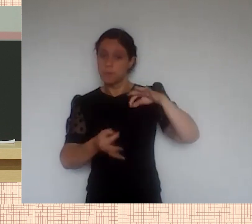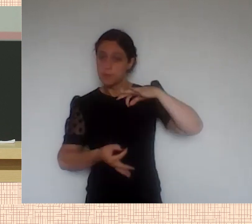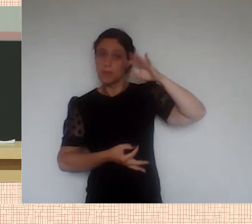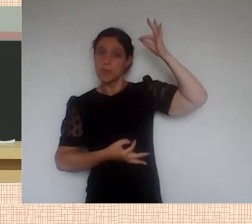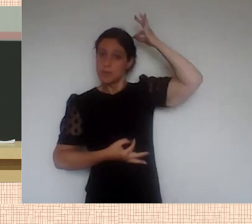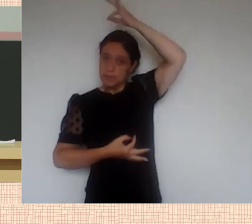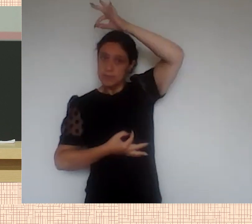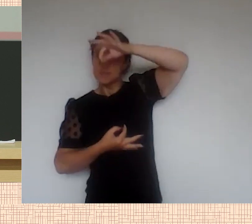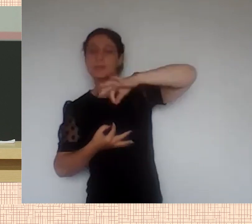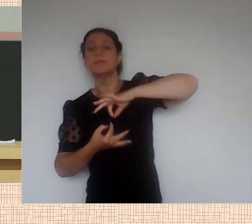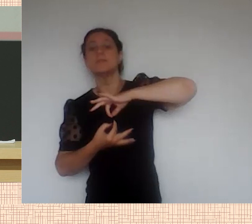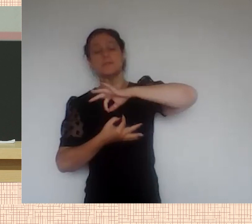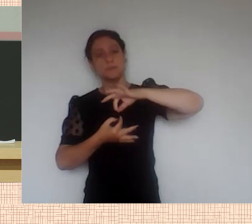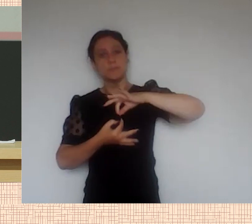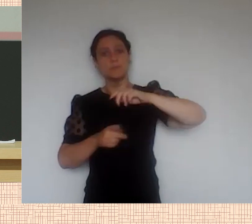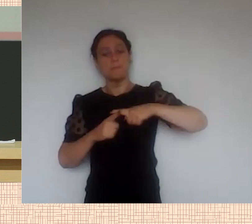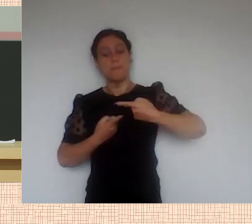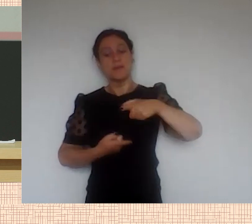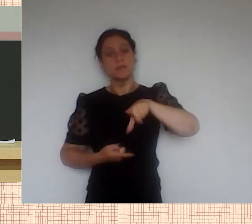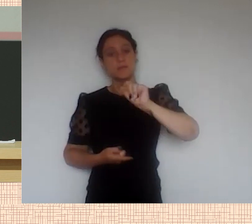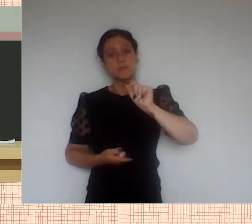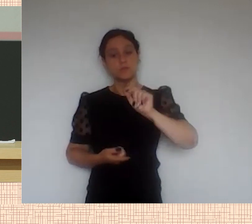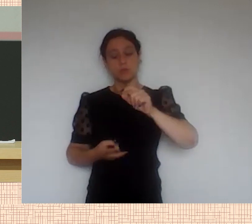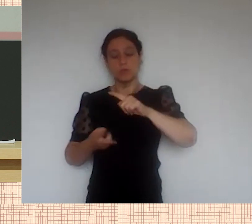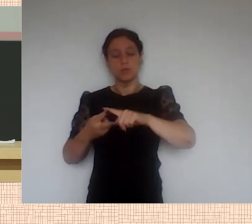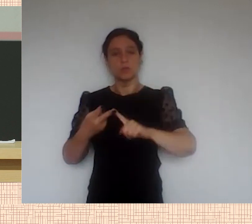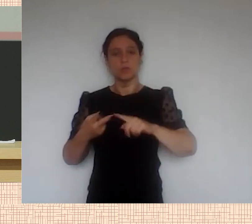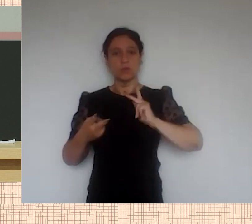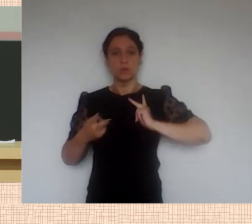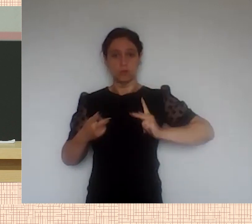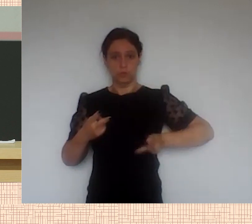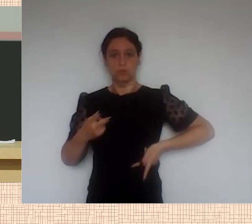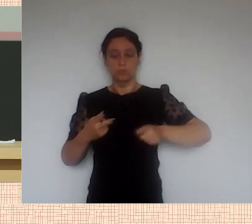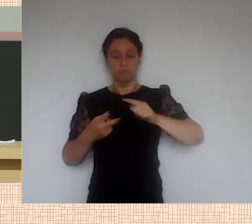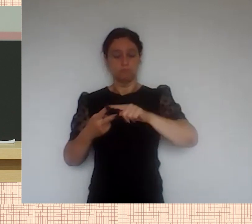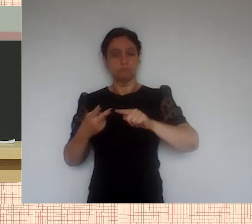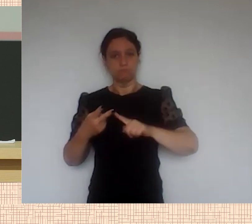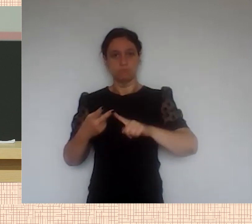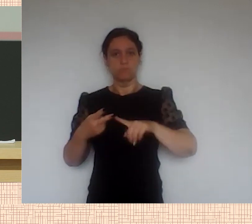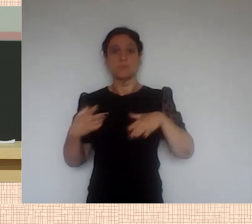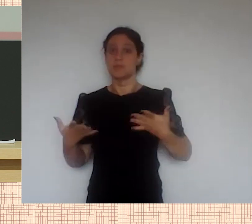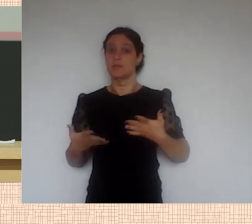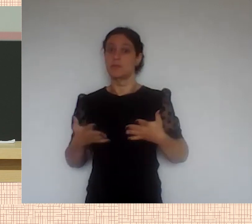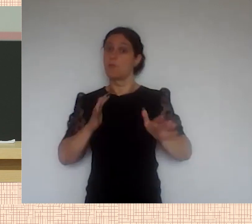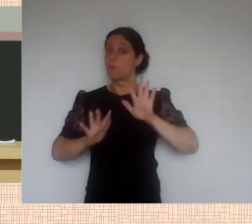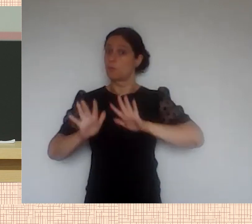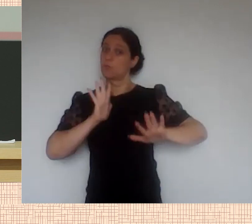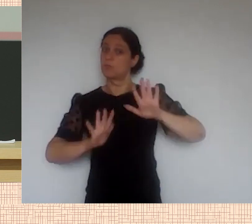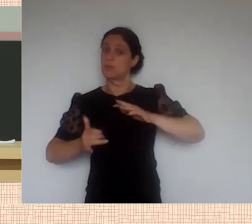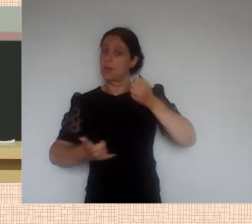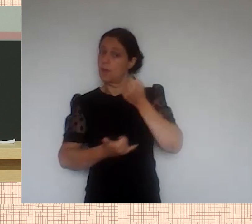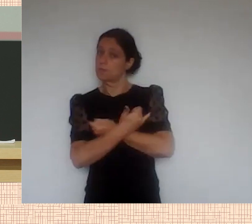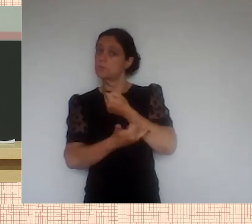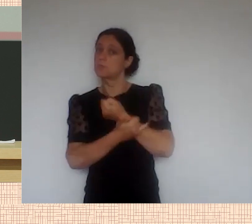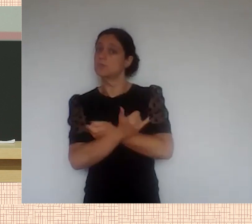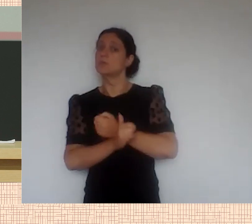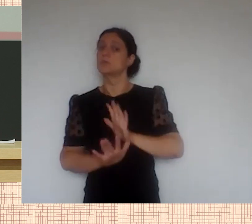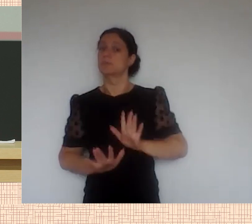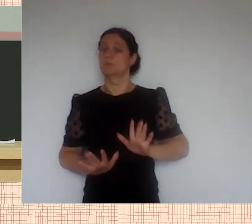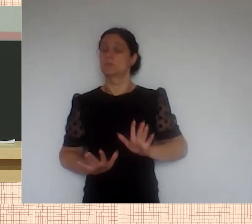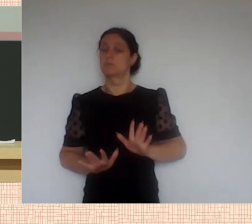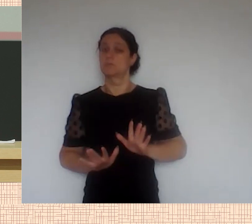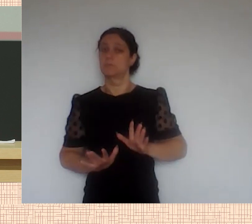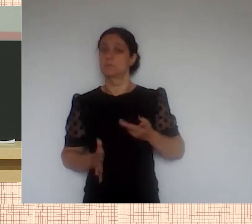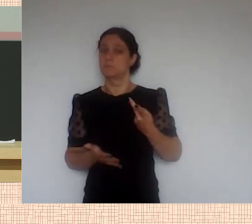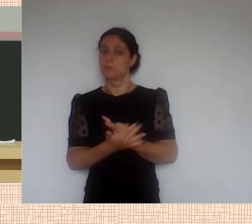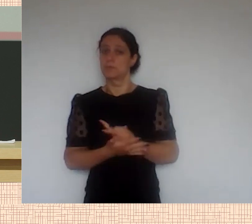caia nesse engodo, tá? E para terminar, eu vou comentar aqui,